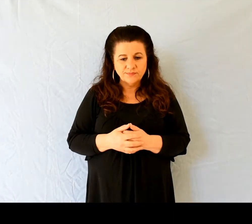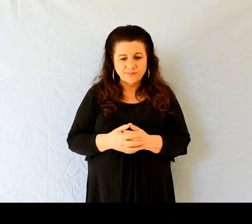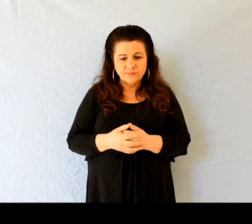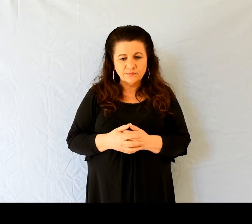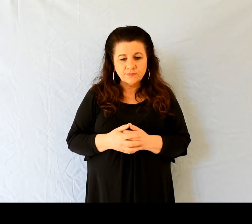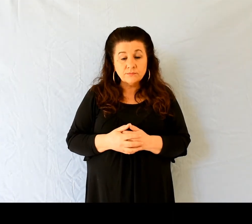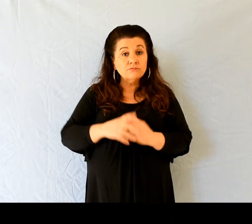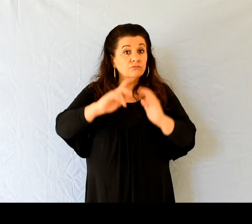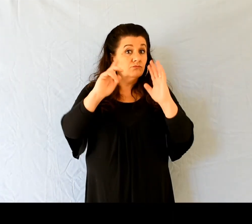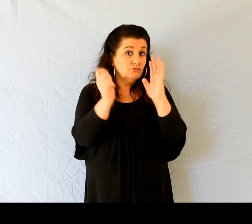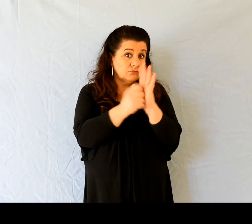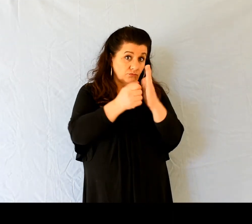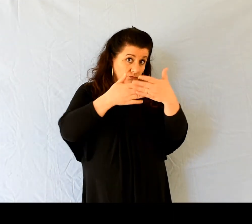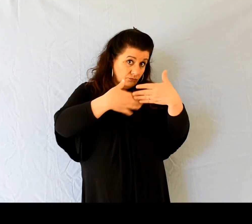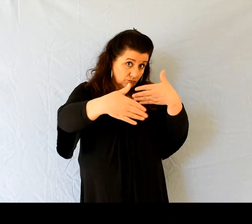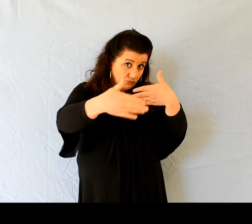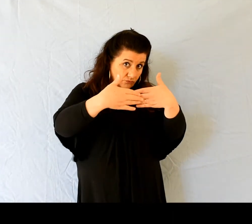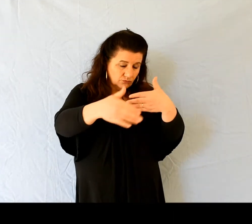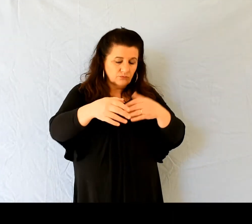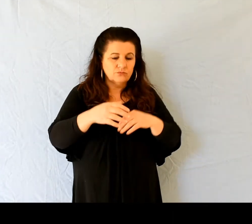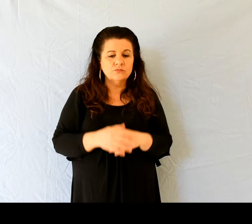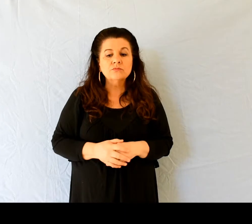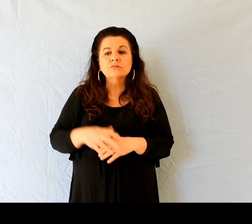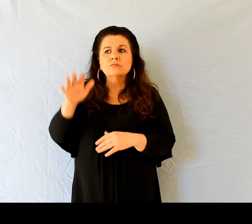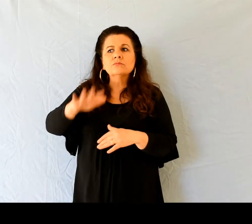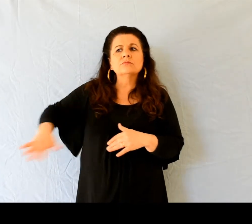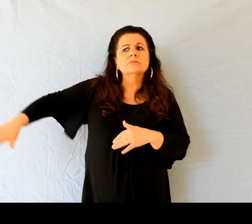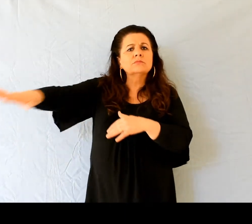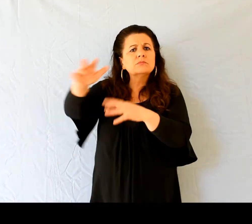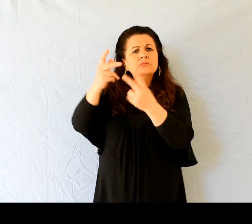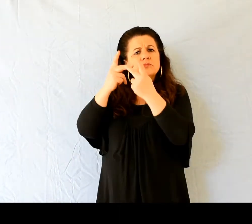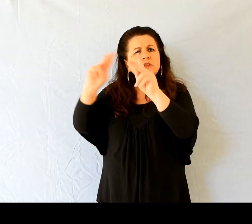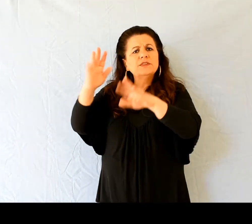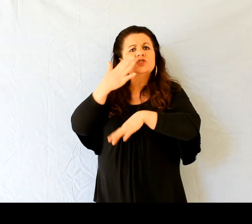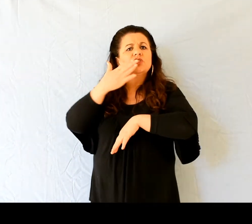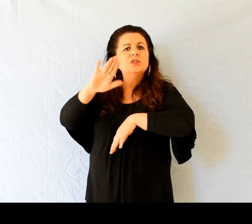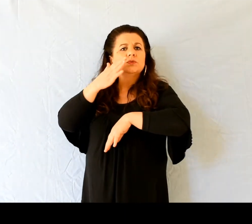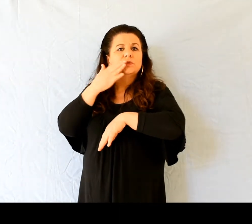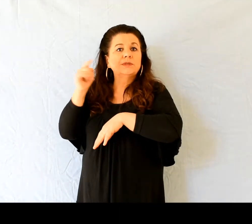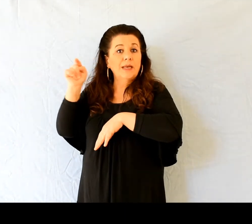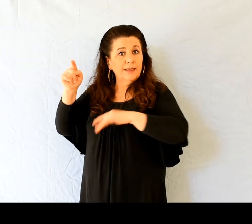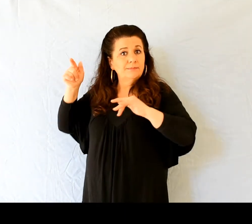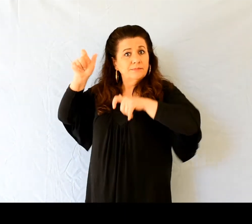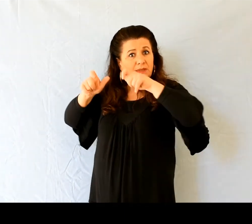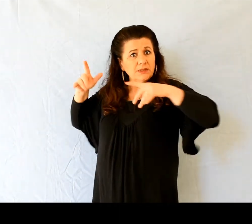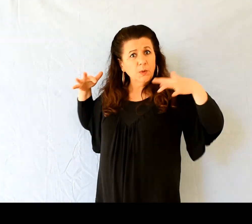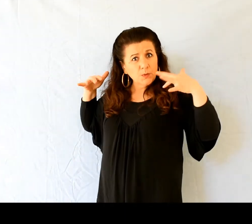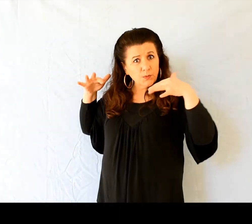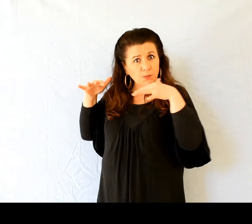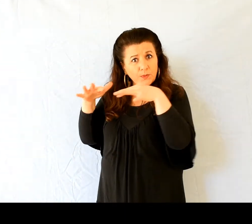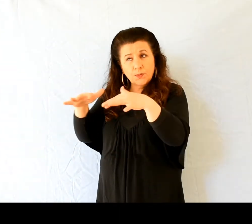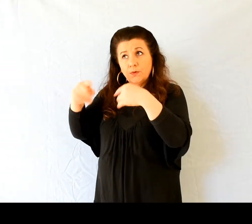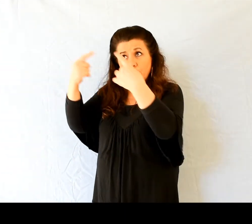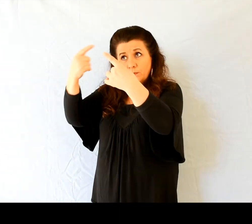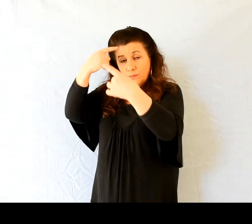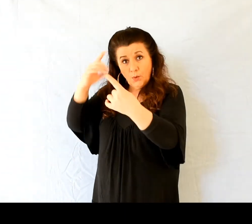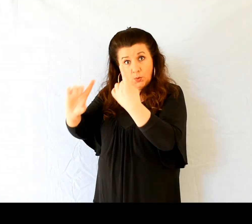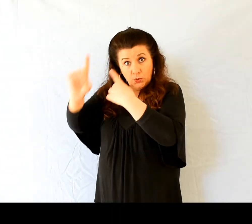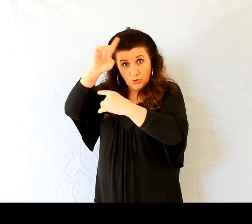En ce temps-là, il y avait quelques Grecs parmi ceux qui étaient montés à Jérusalem pour adorer Dieu pendant la fête de